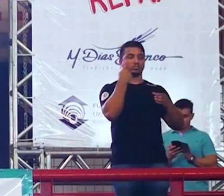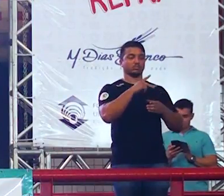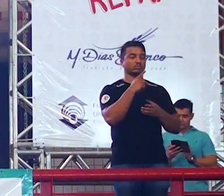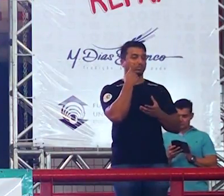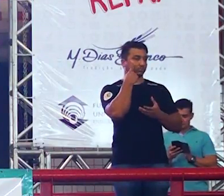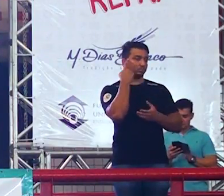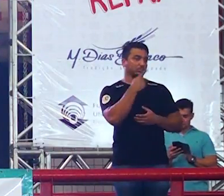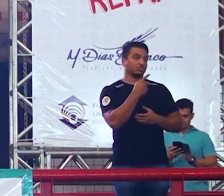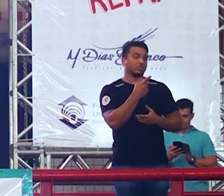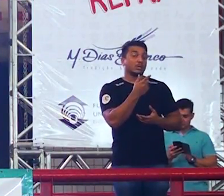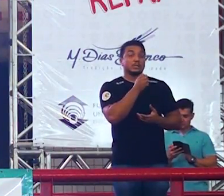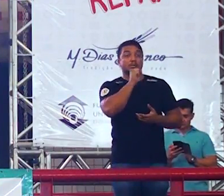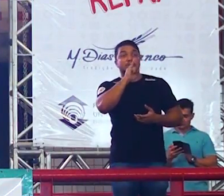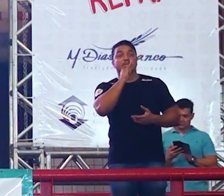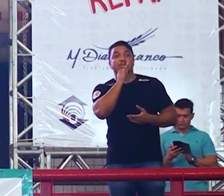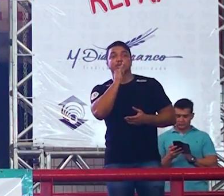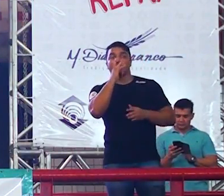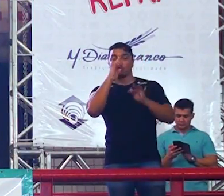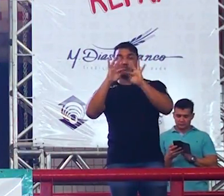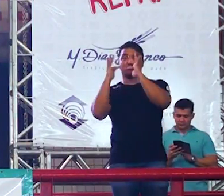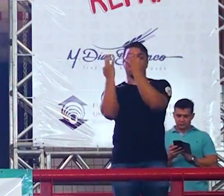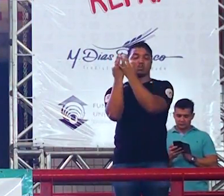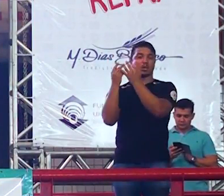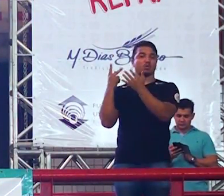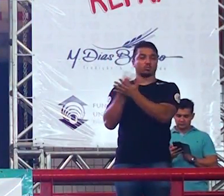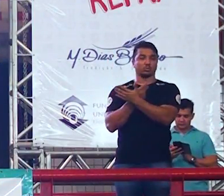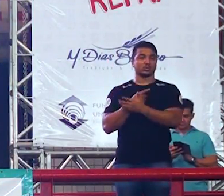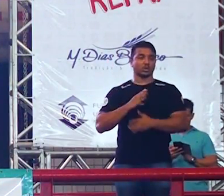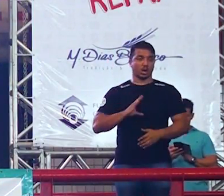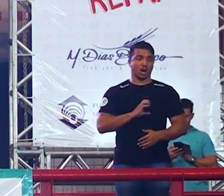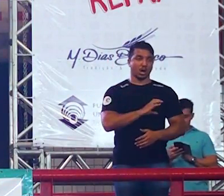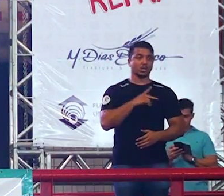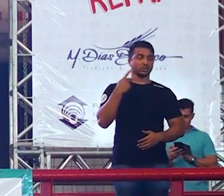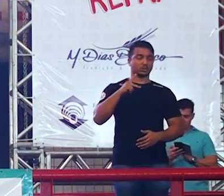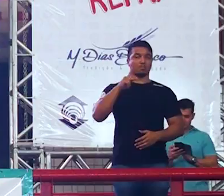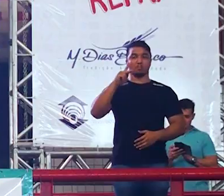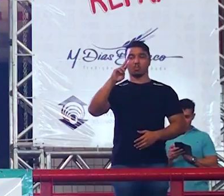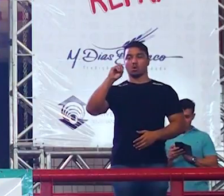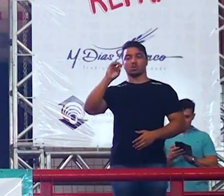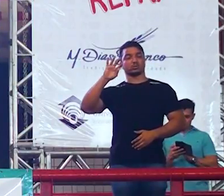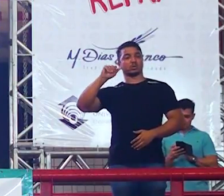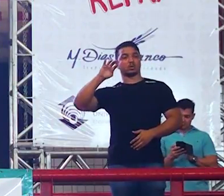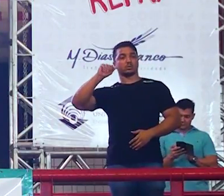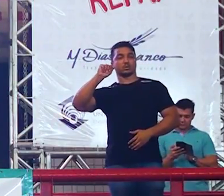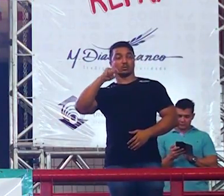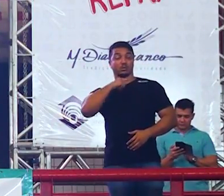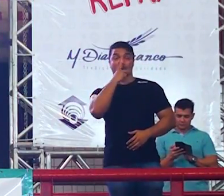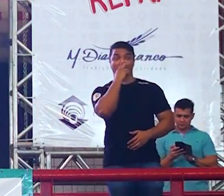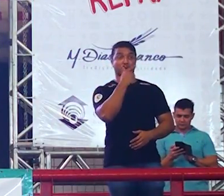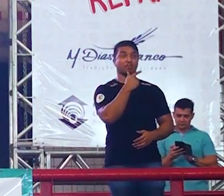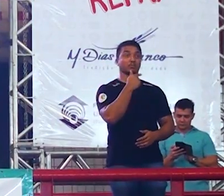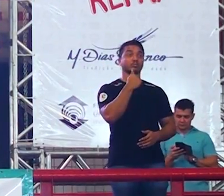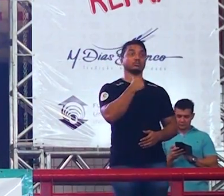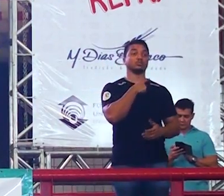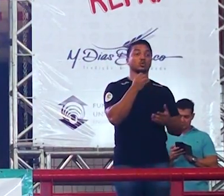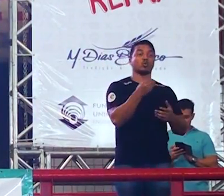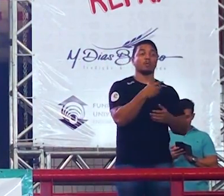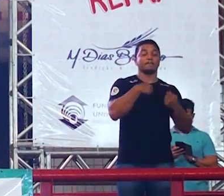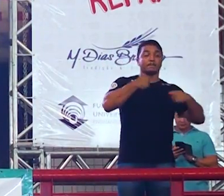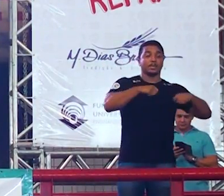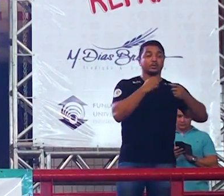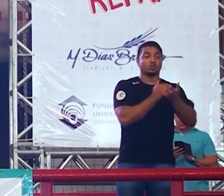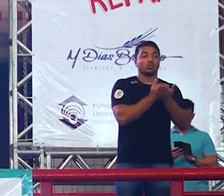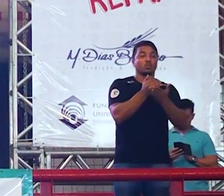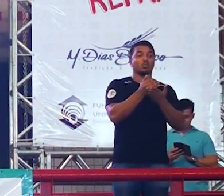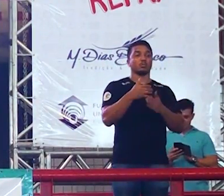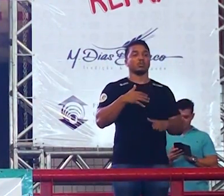Caso haja casos da família de câncer de próstata, né, a literatura diz que essa prevenção tem que